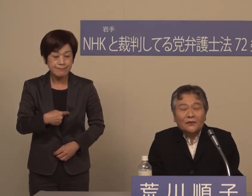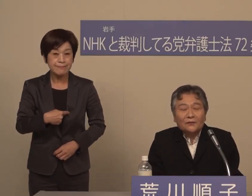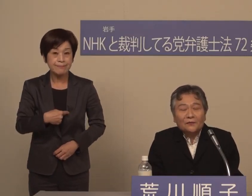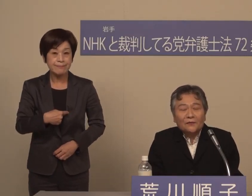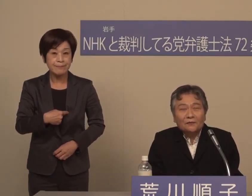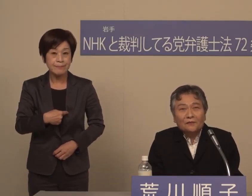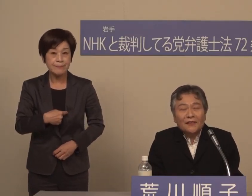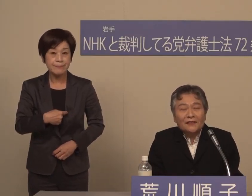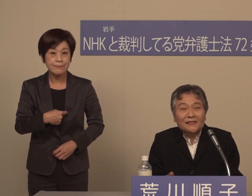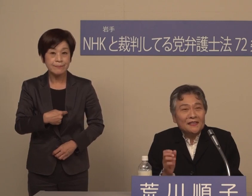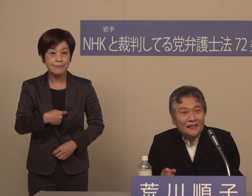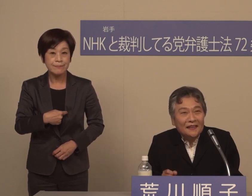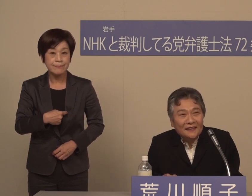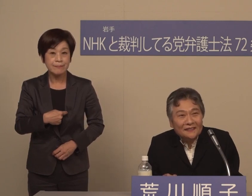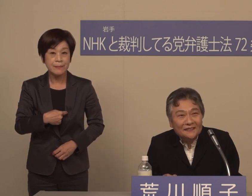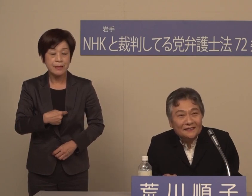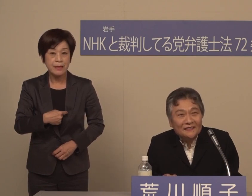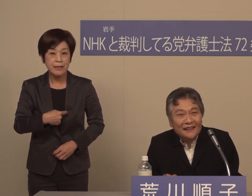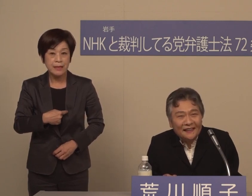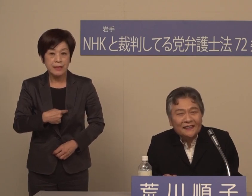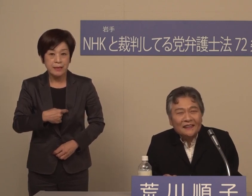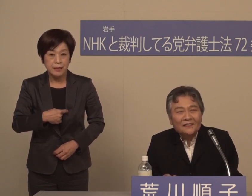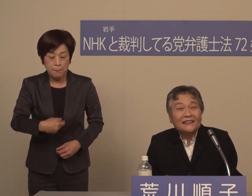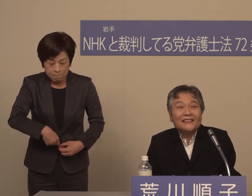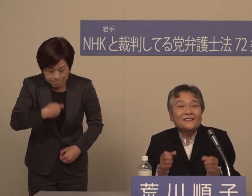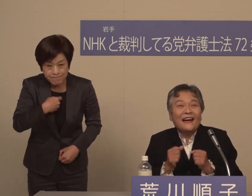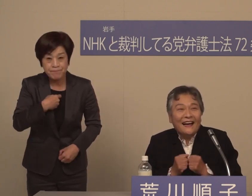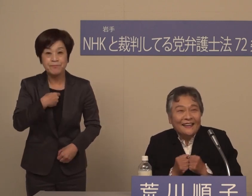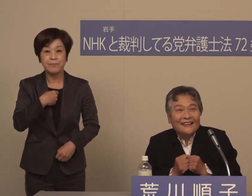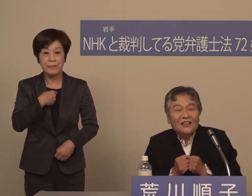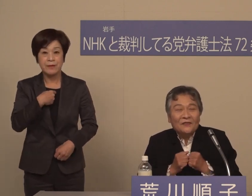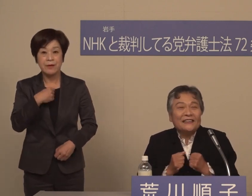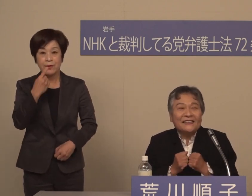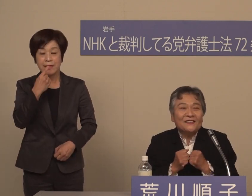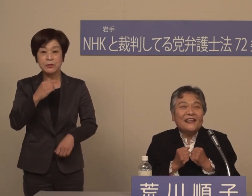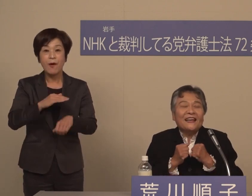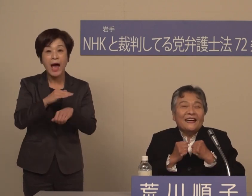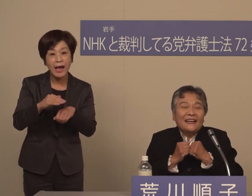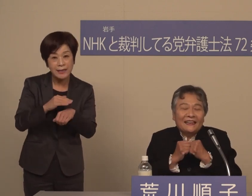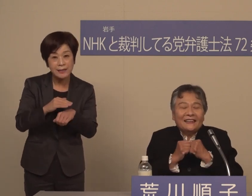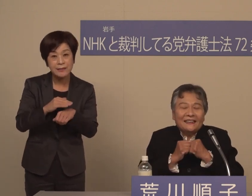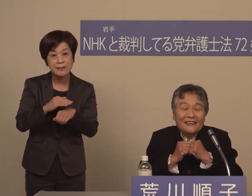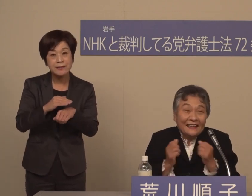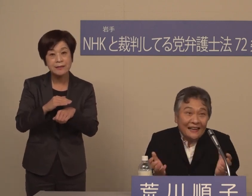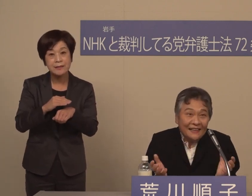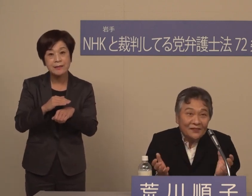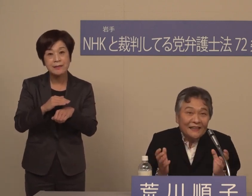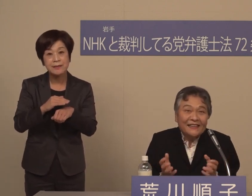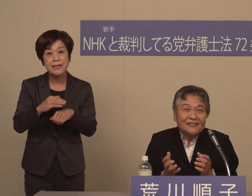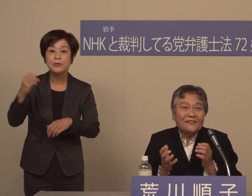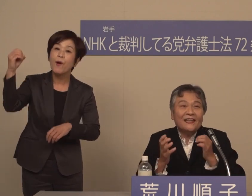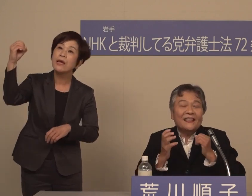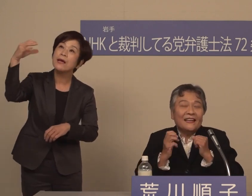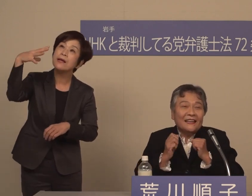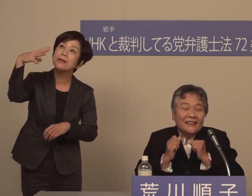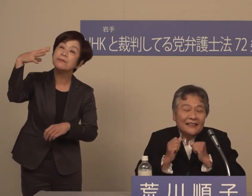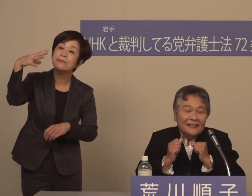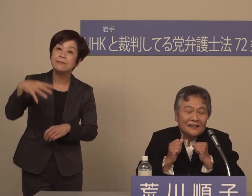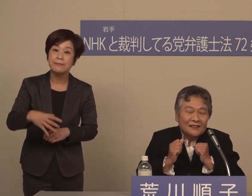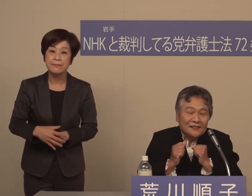あのなんて真剣ですはい私は愛私は光私